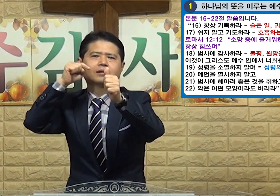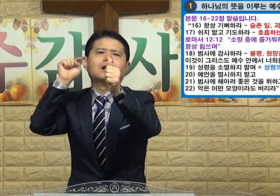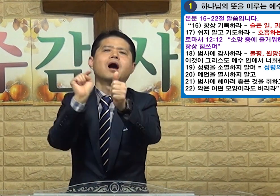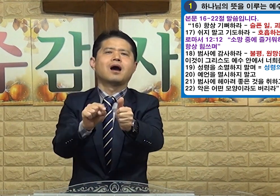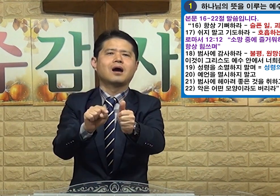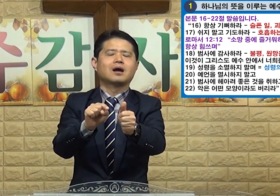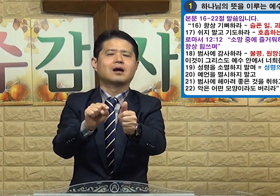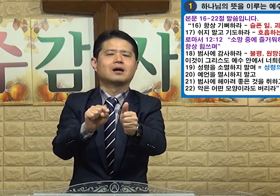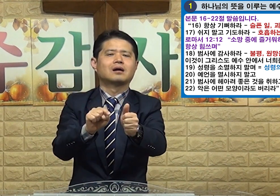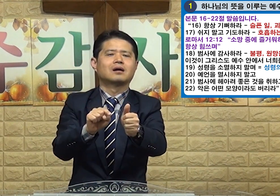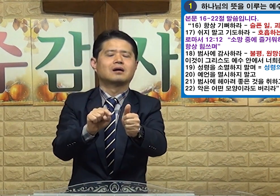범사에 감사하라.